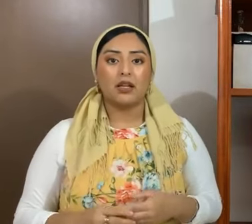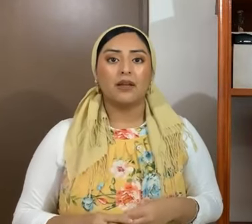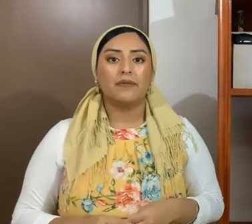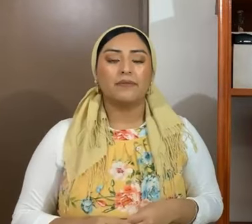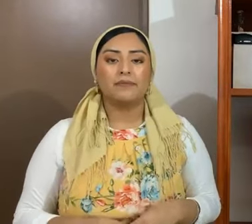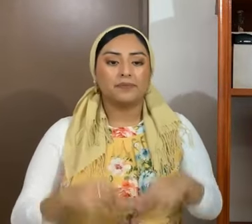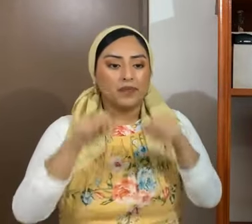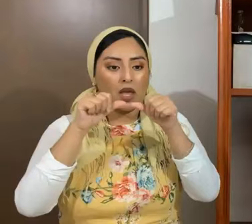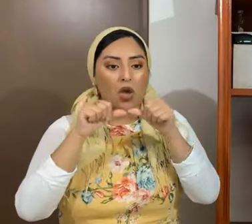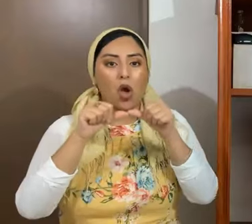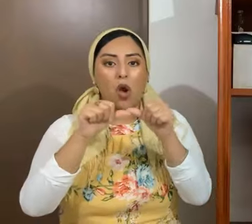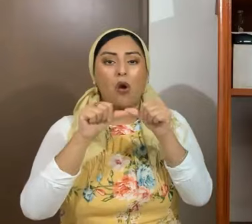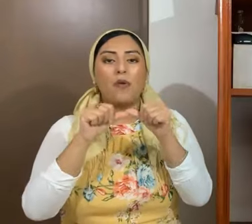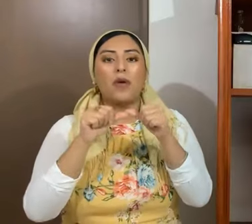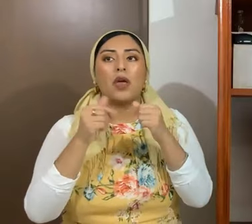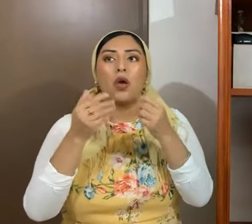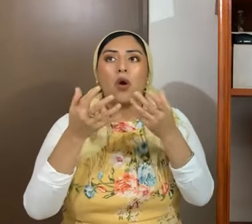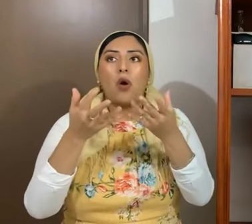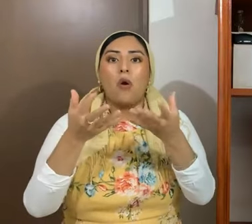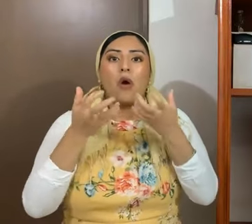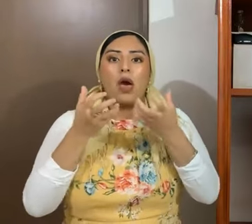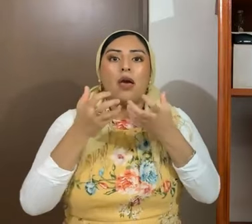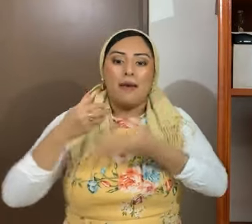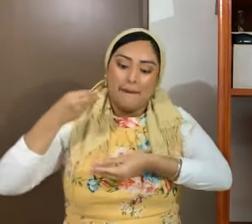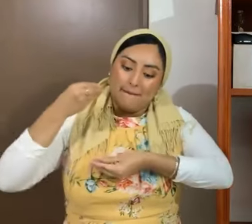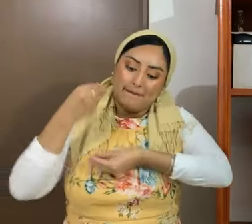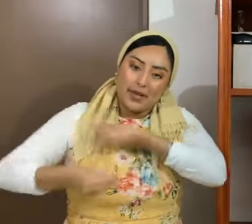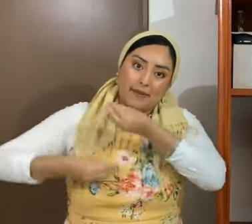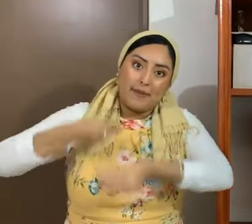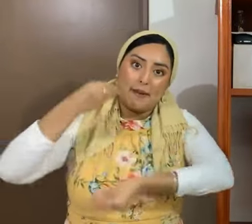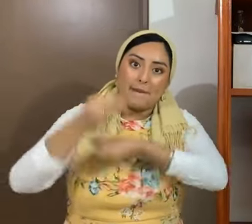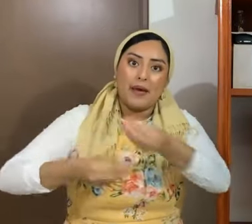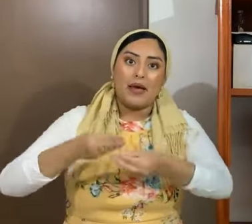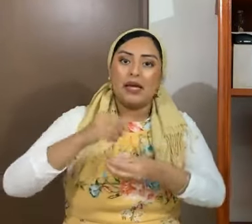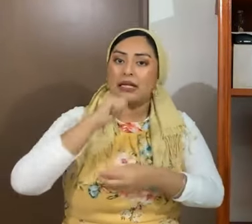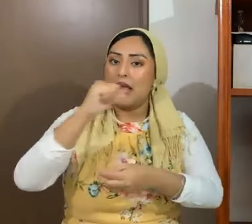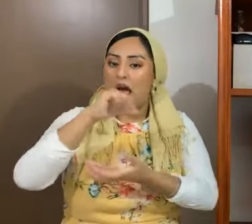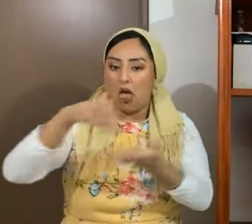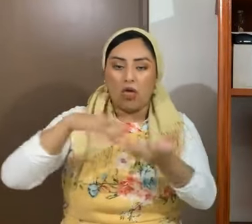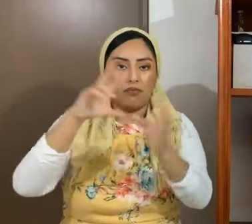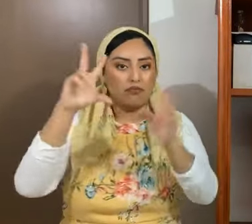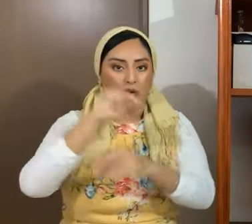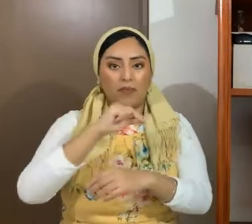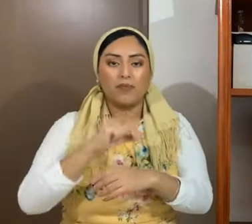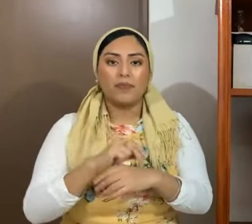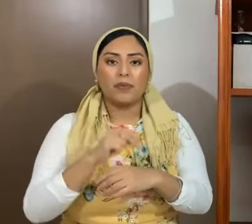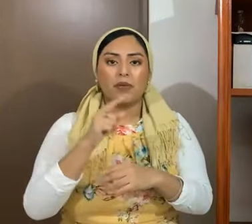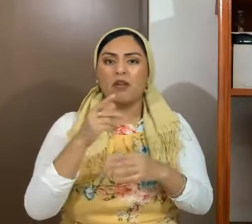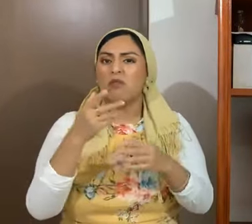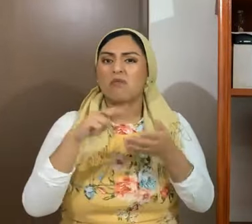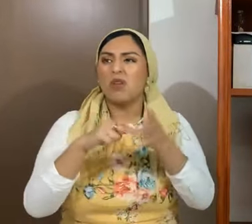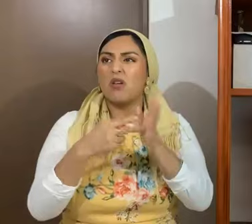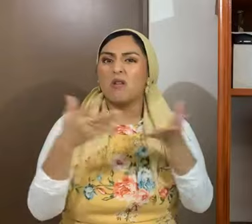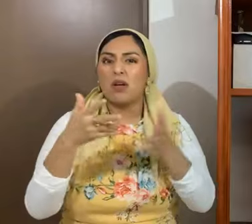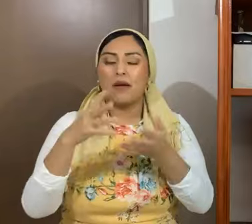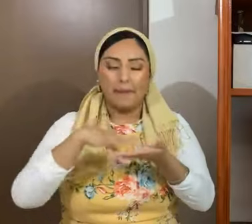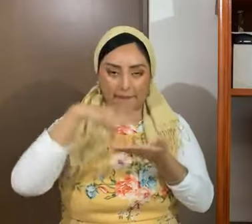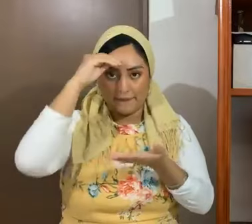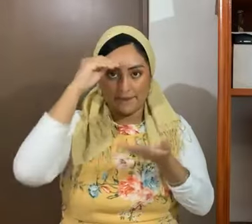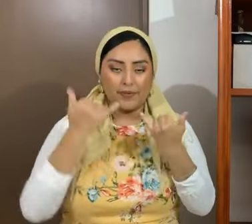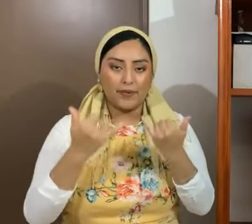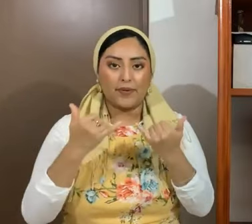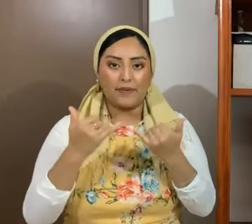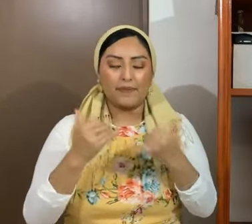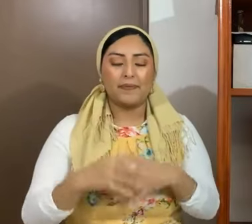Eterno siempre van a velar porque la simiente Kadosh no sea tocada. ¿Te preguntas de qué se trata? Vamos a verlo con